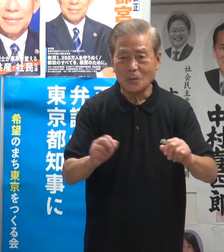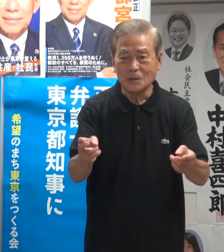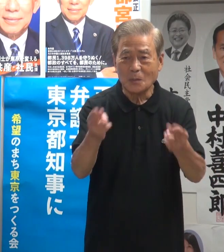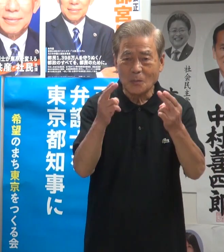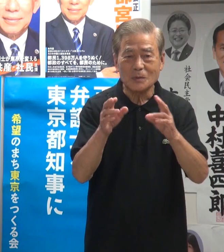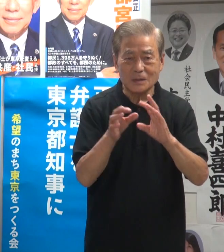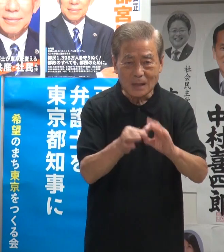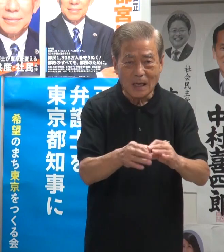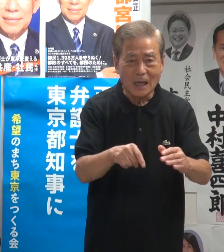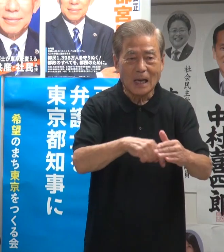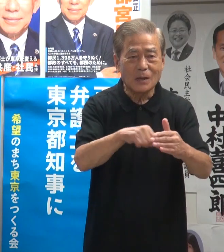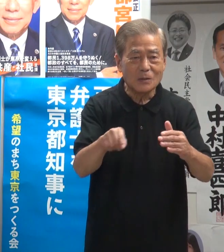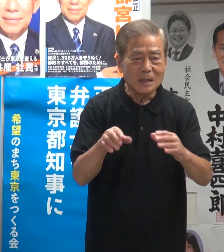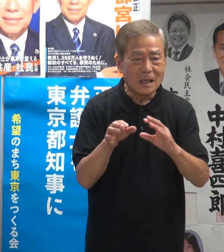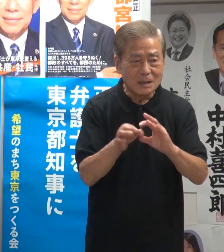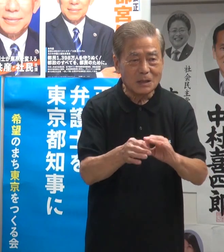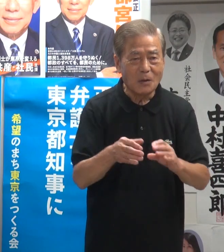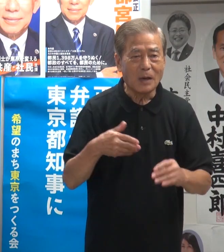はい、